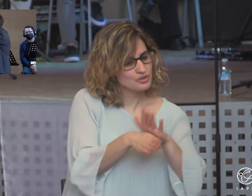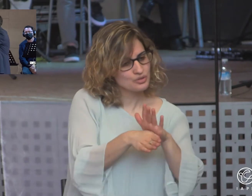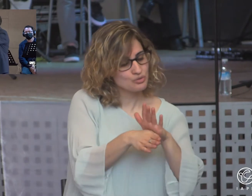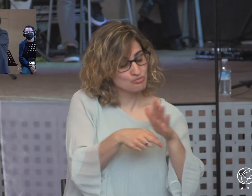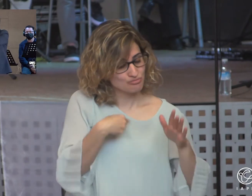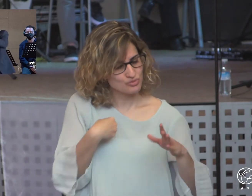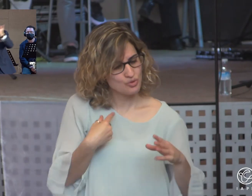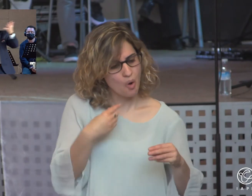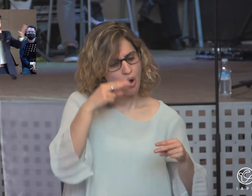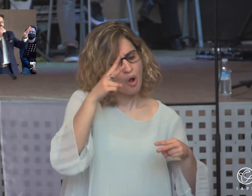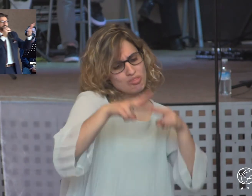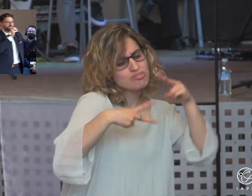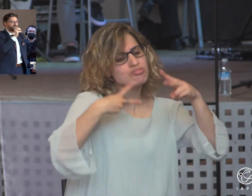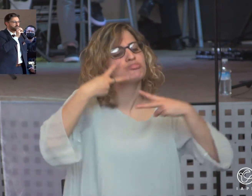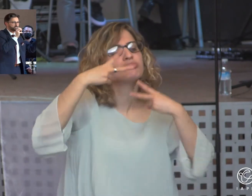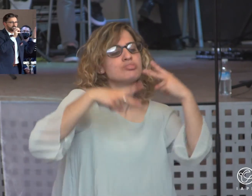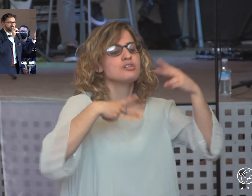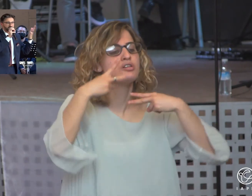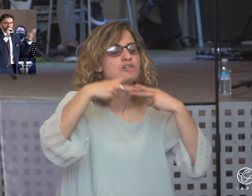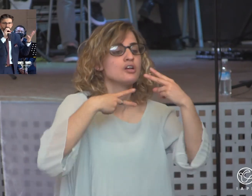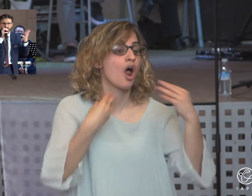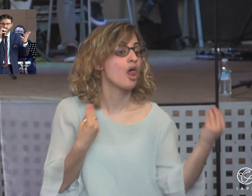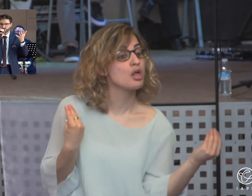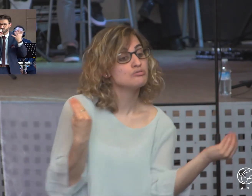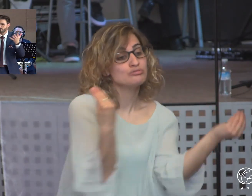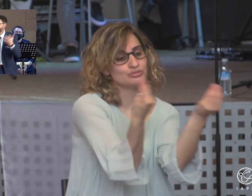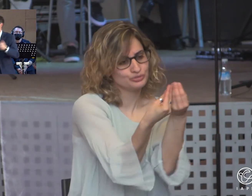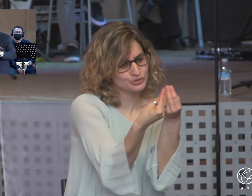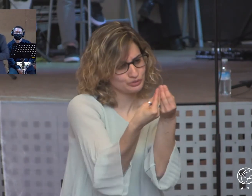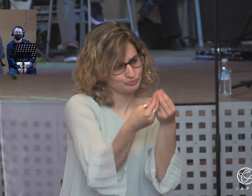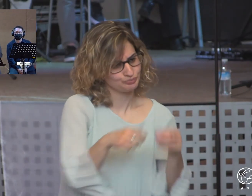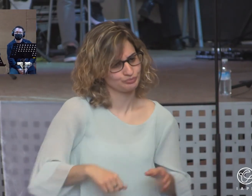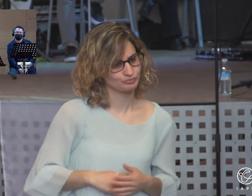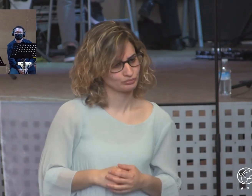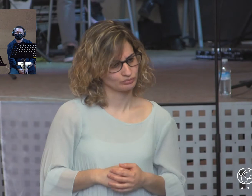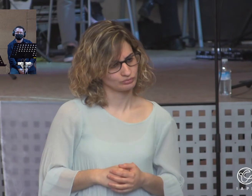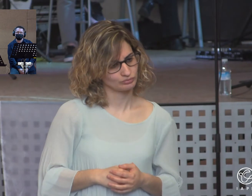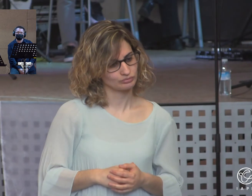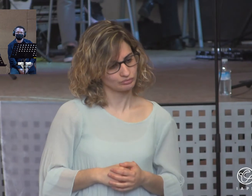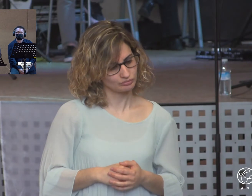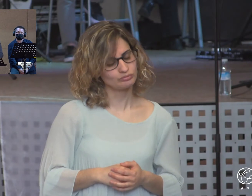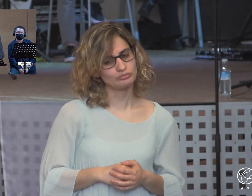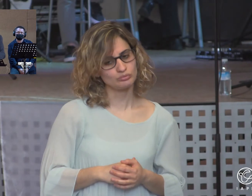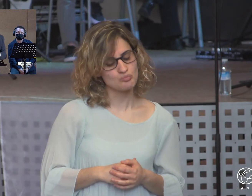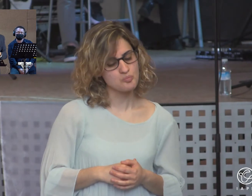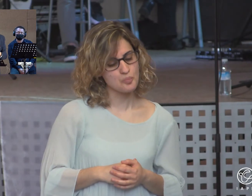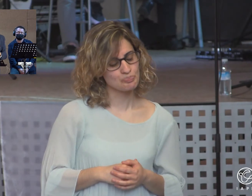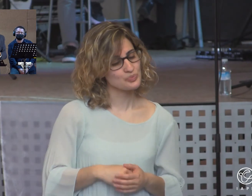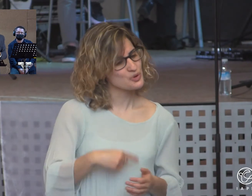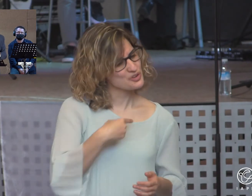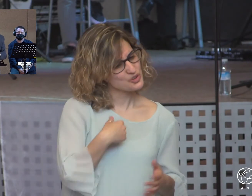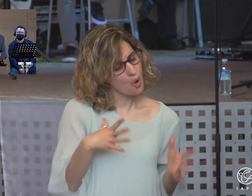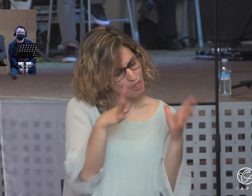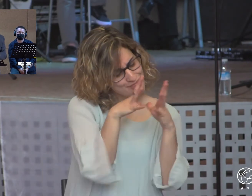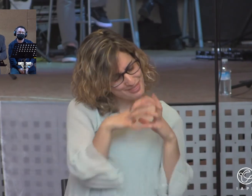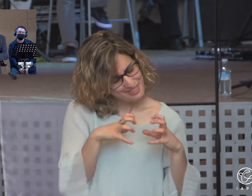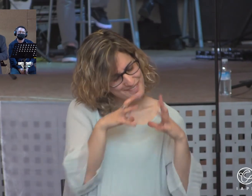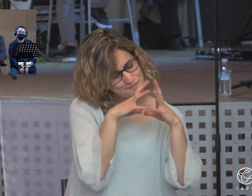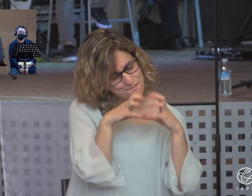vosotros? ¿Cuánto he deseado tener esta celebración de hoy con vosotros? Mi anhelo